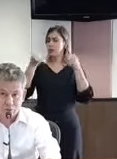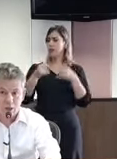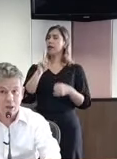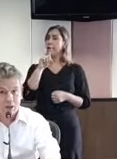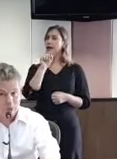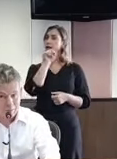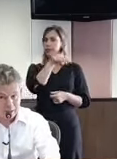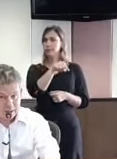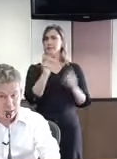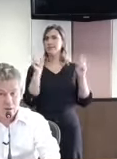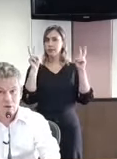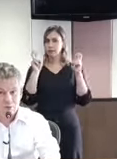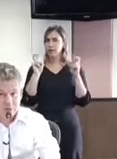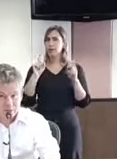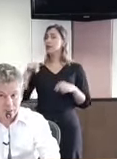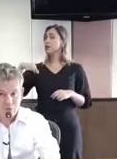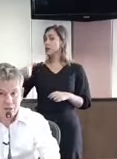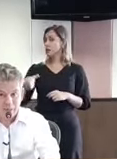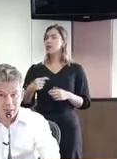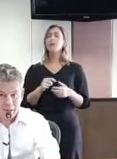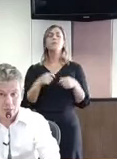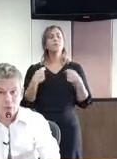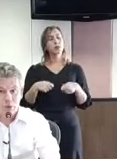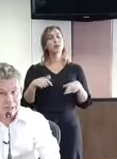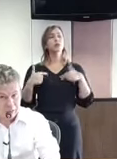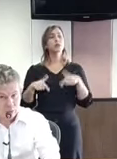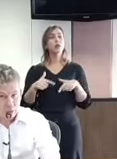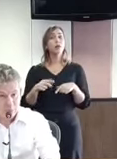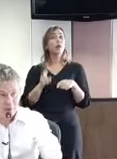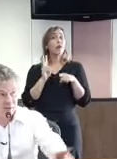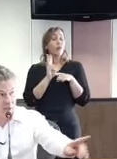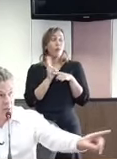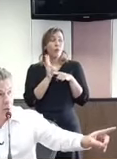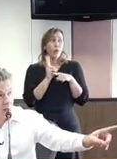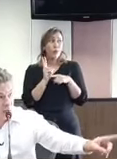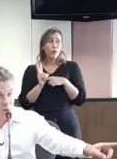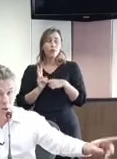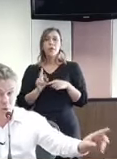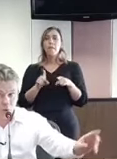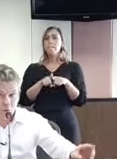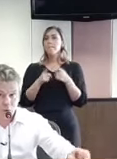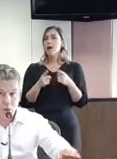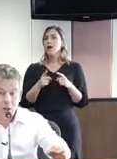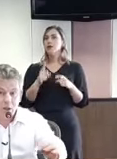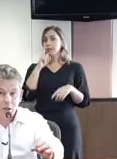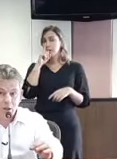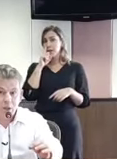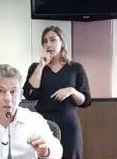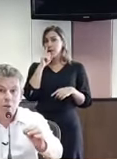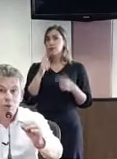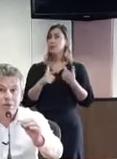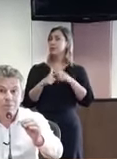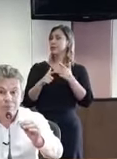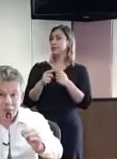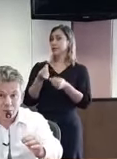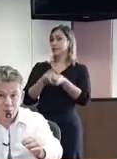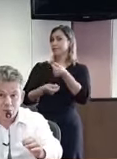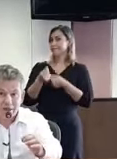isso. No demais, nós precisamos trabalhar com cuidado para evitar o caos econômico e